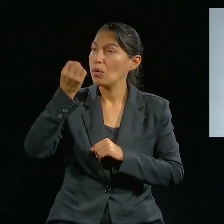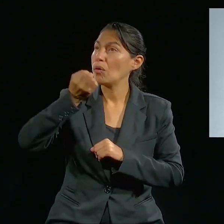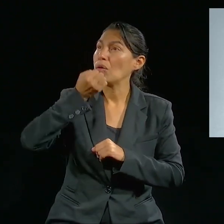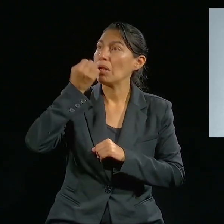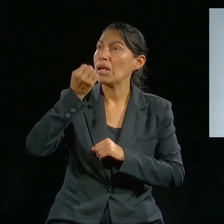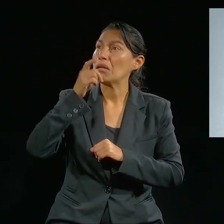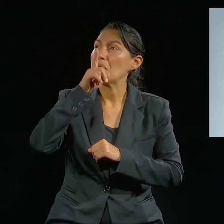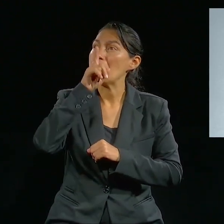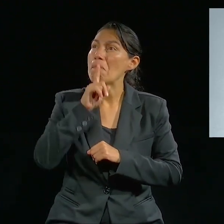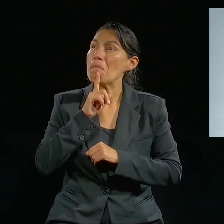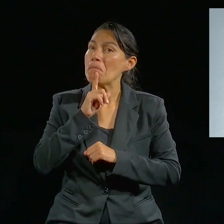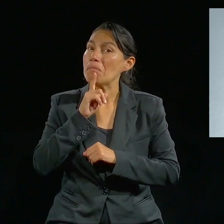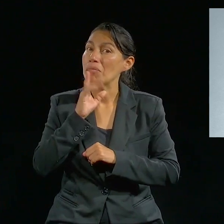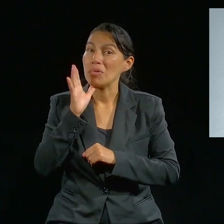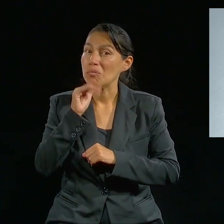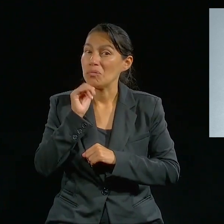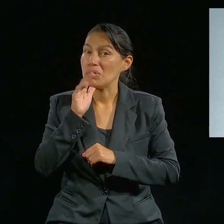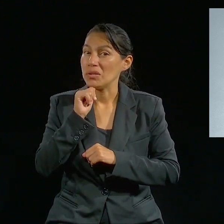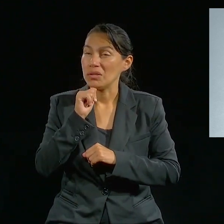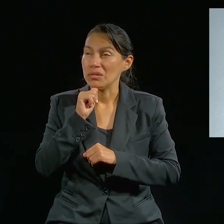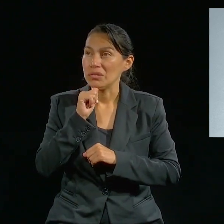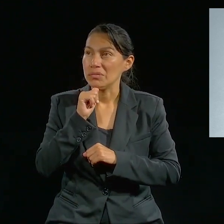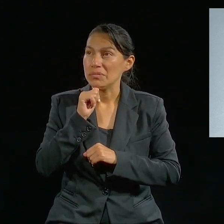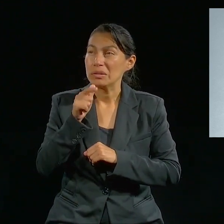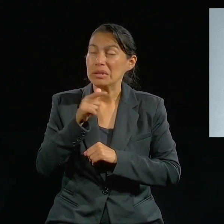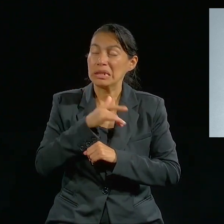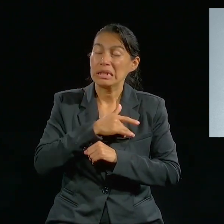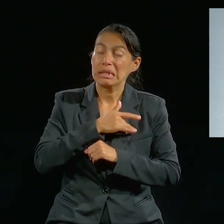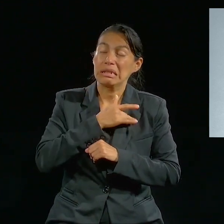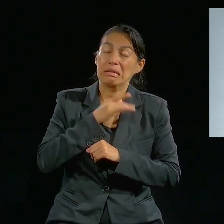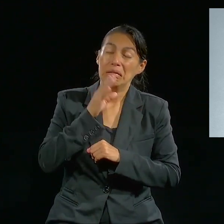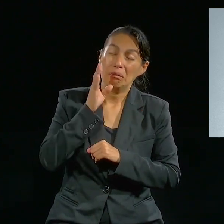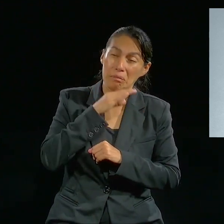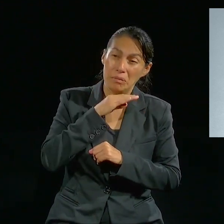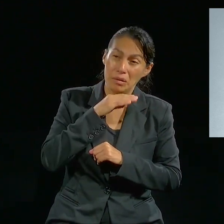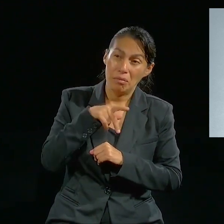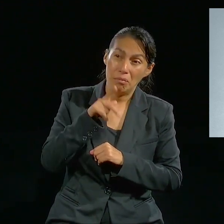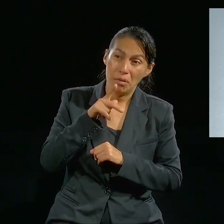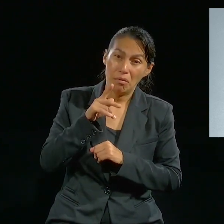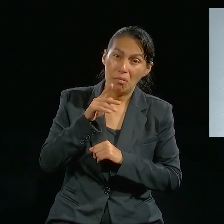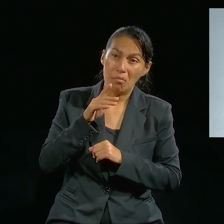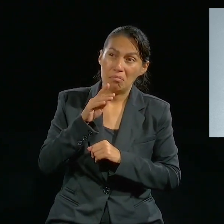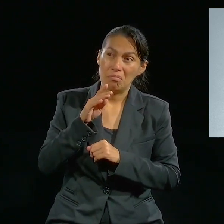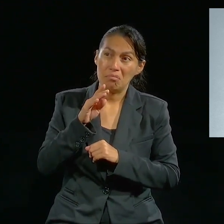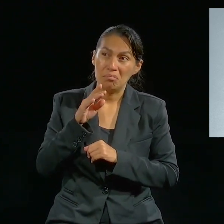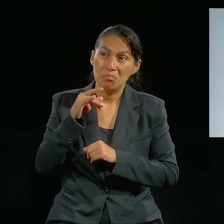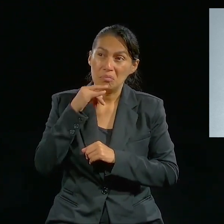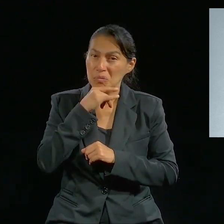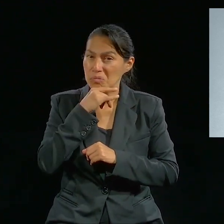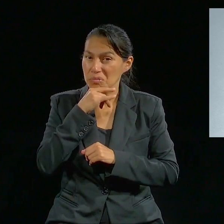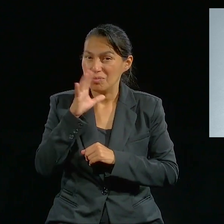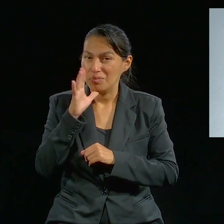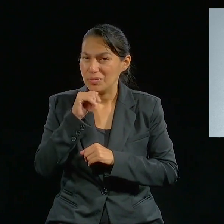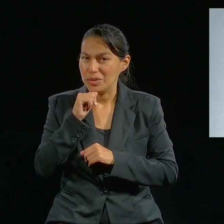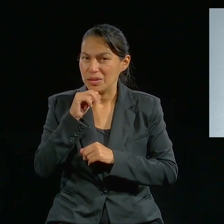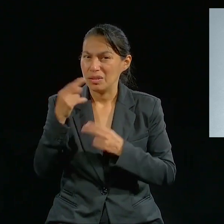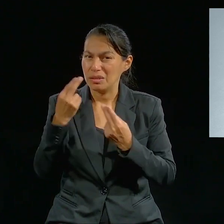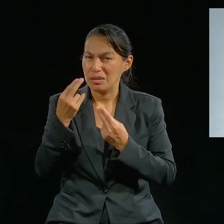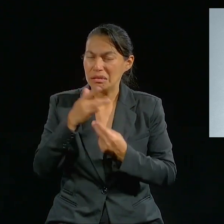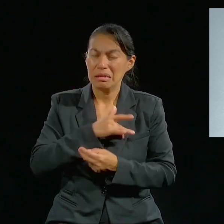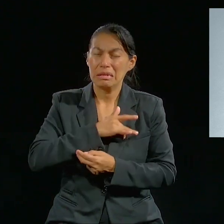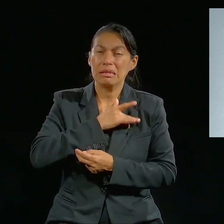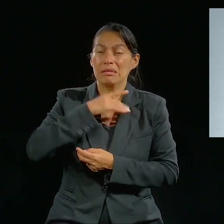orando y sentirte mal y aparentar, pero con Él tú tienes que ser sincera. Entonces, cuando yo